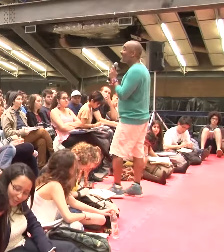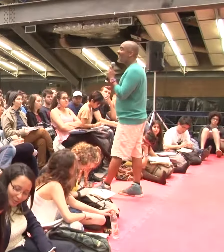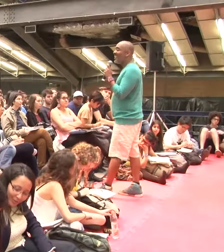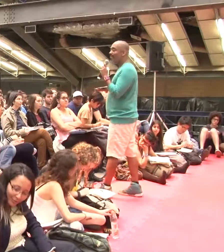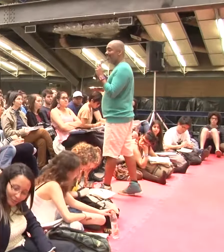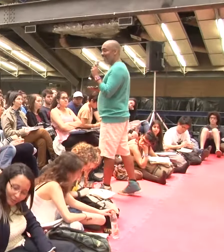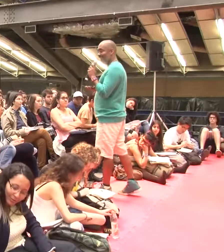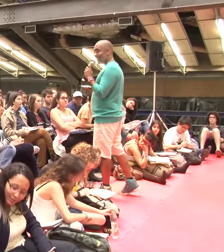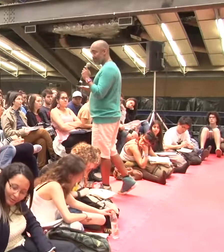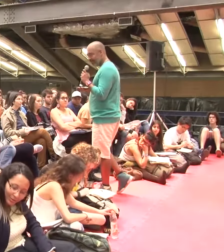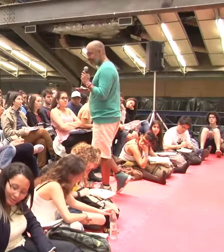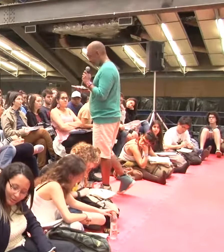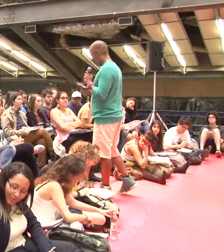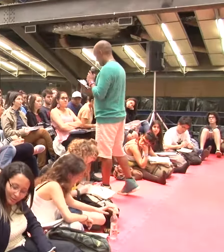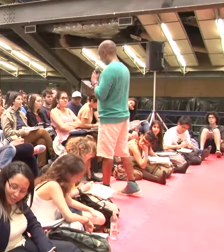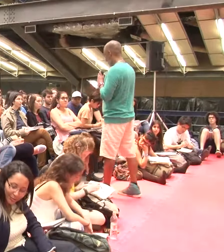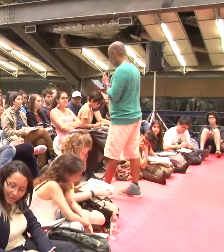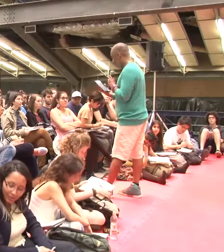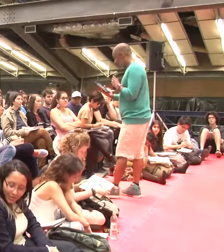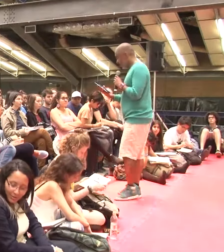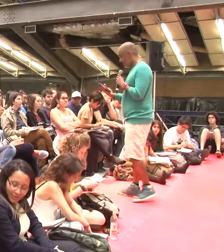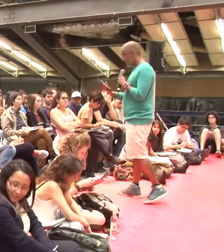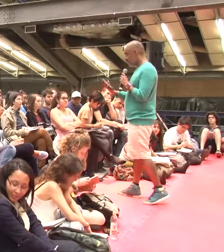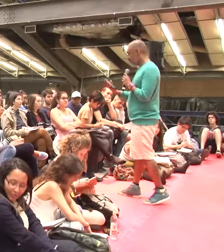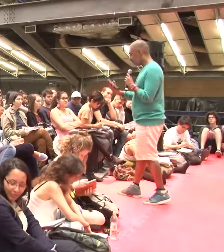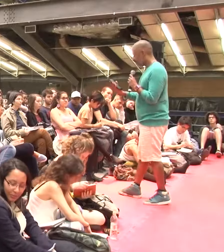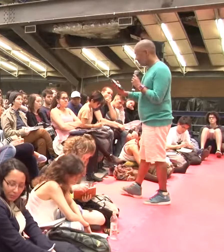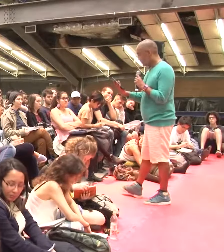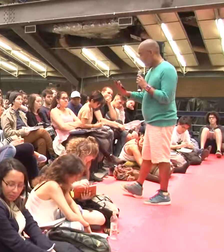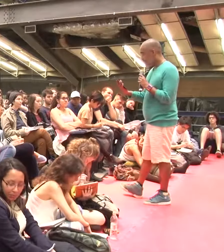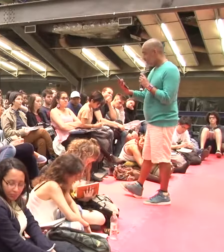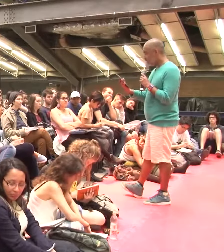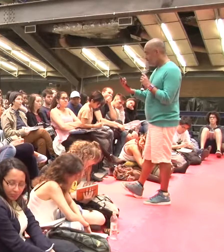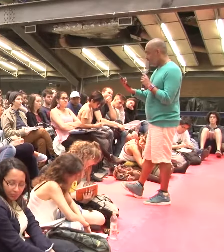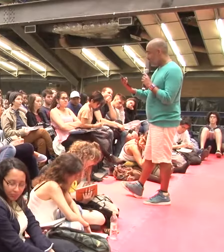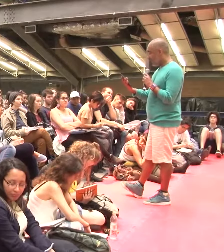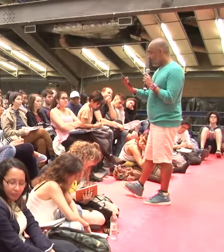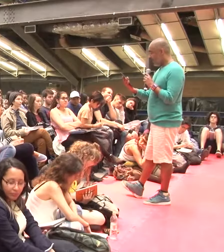A cena da pedreira. Final do capítulo 11.